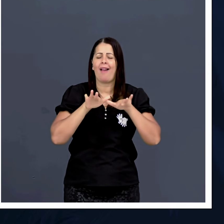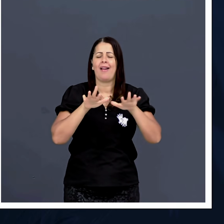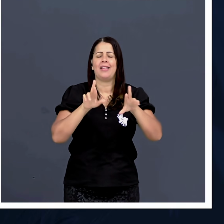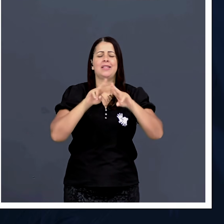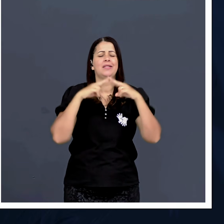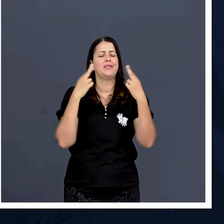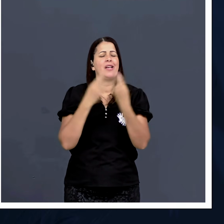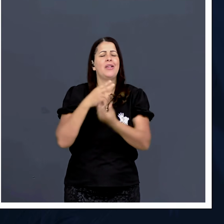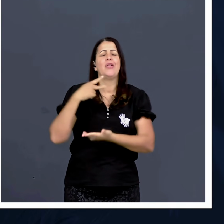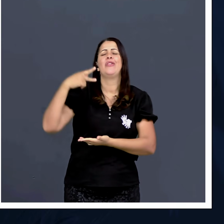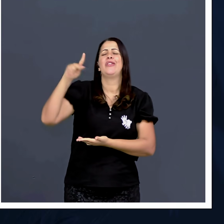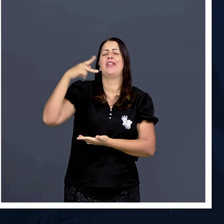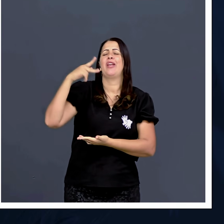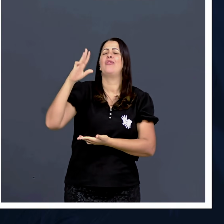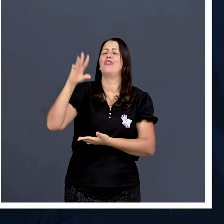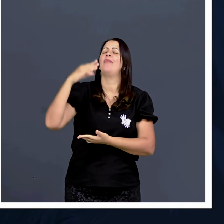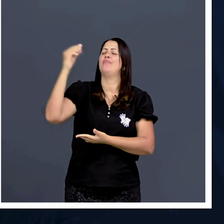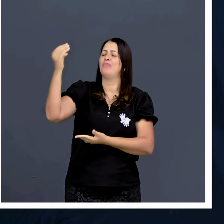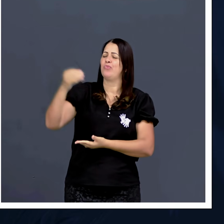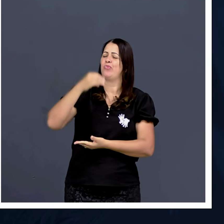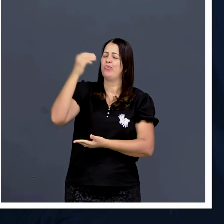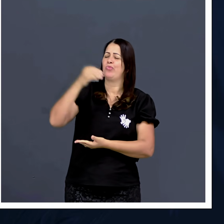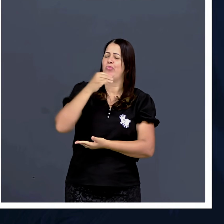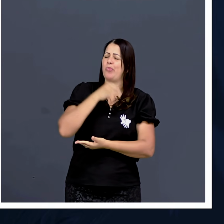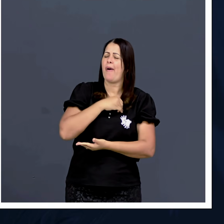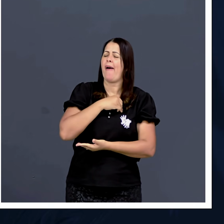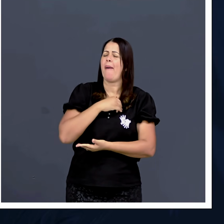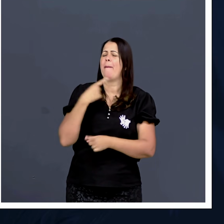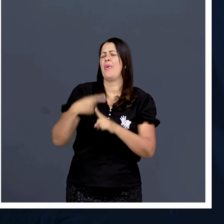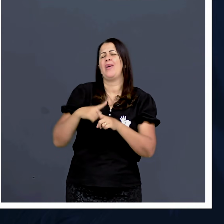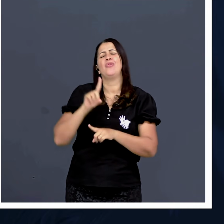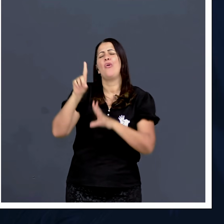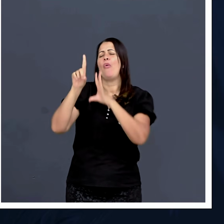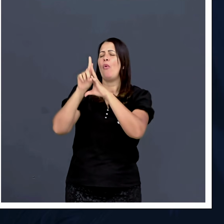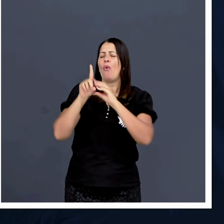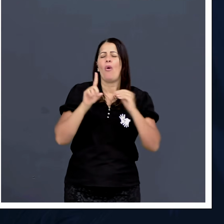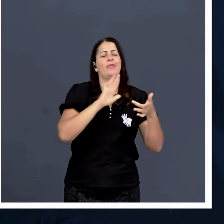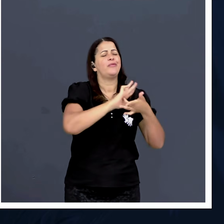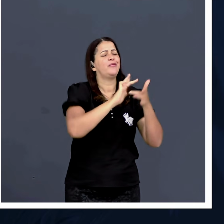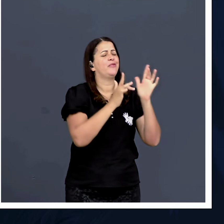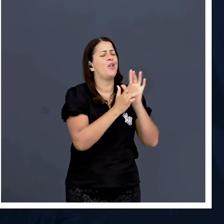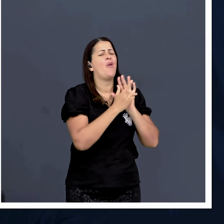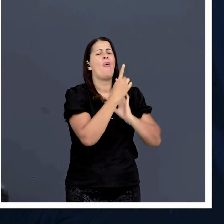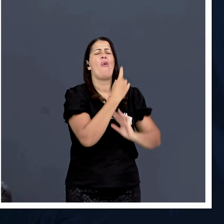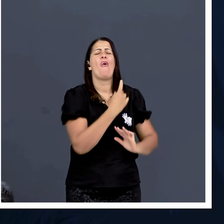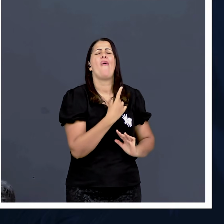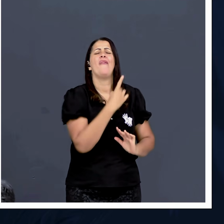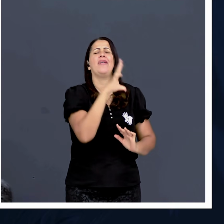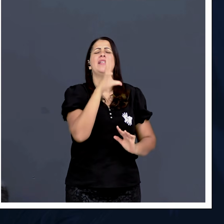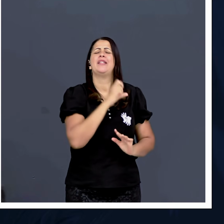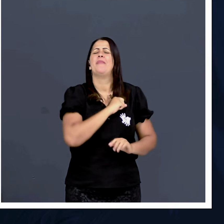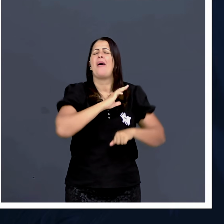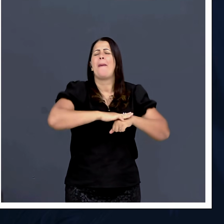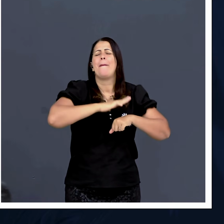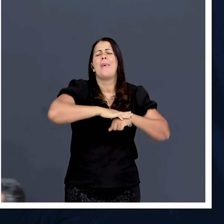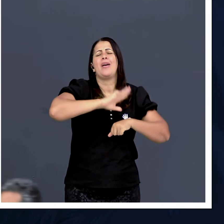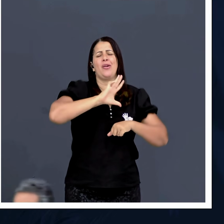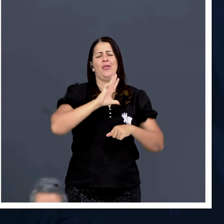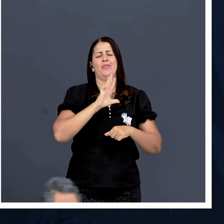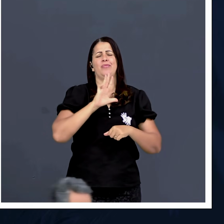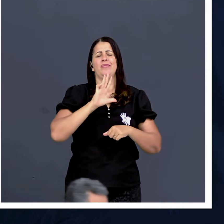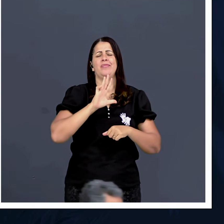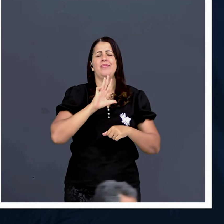Senhor já semeou em nós. O Senhor entregou o Seu único Filho, a maior oferta de amor. Pai,